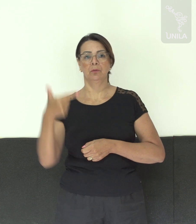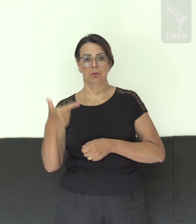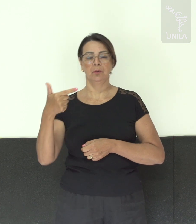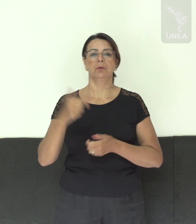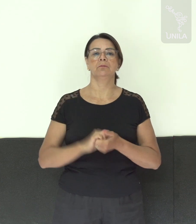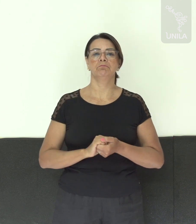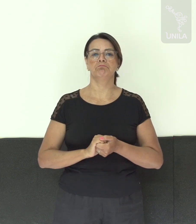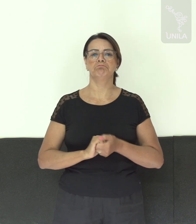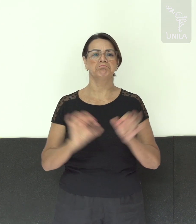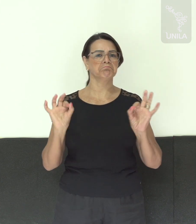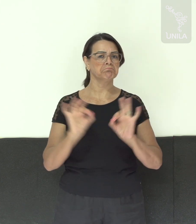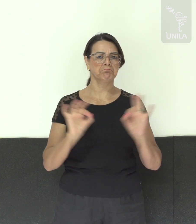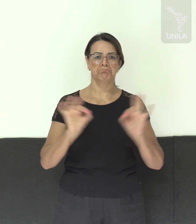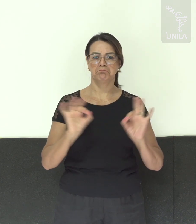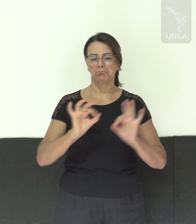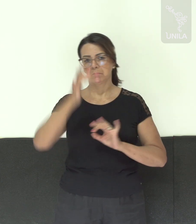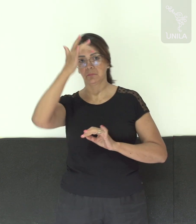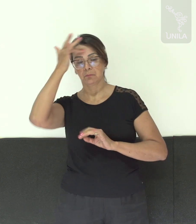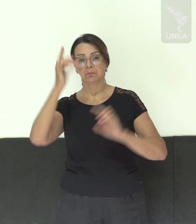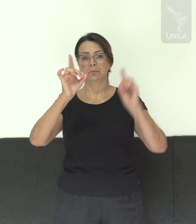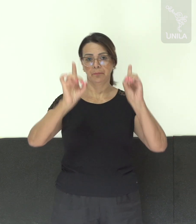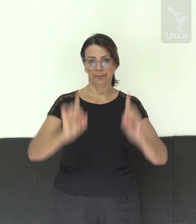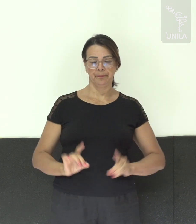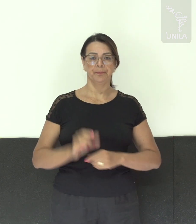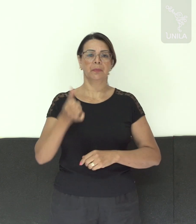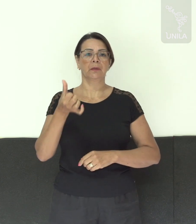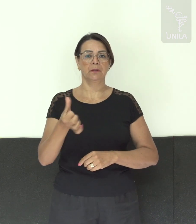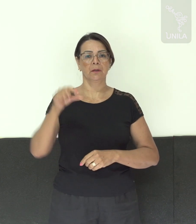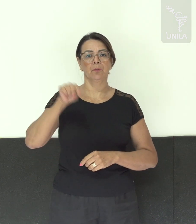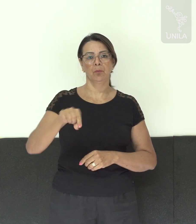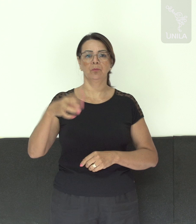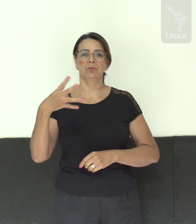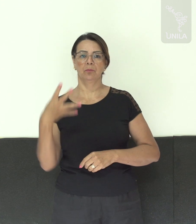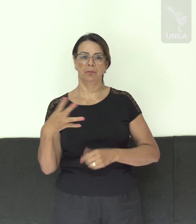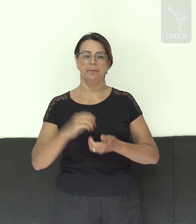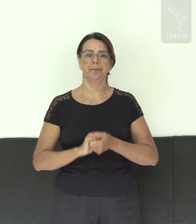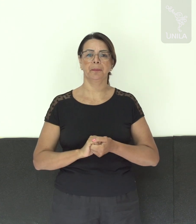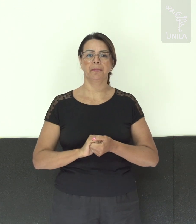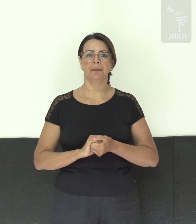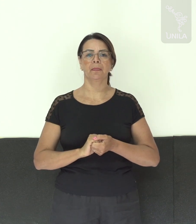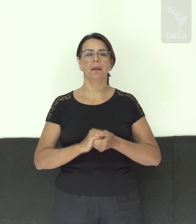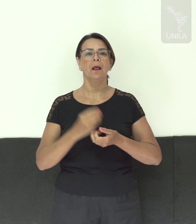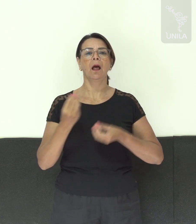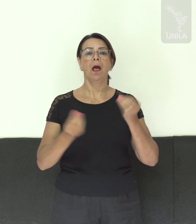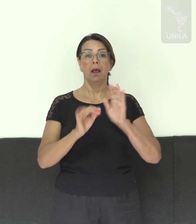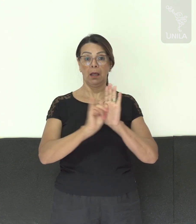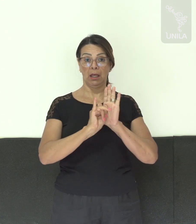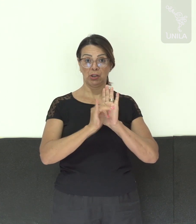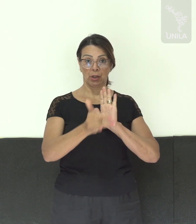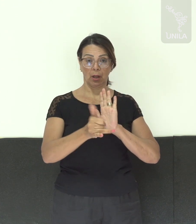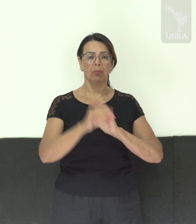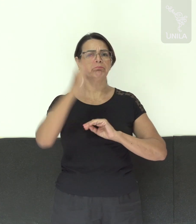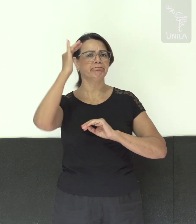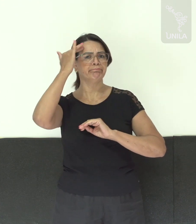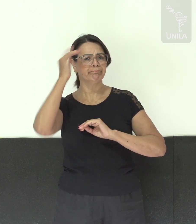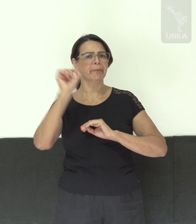6.3.2.2.2. Que não sejam pessoas com deficiência. 6.4. Para efeitos deste edital,